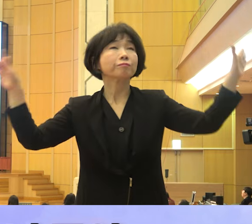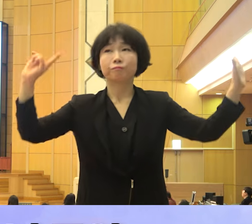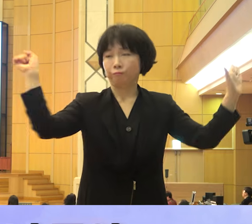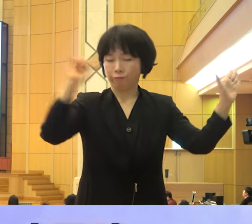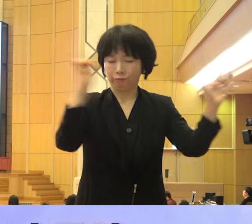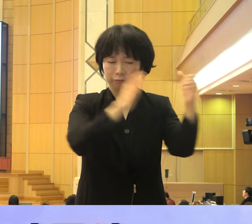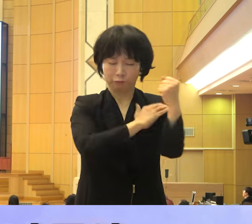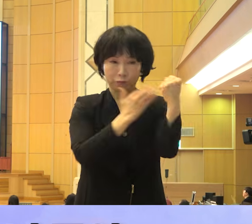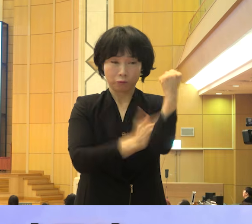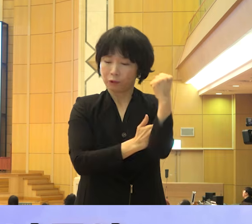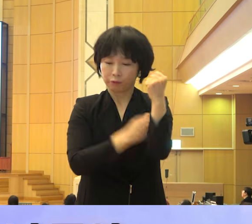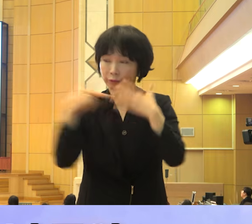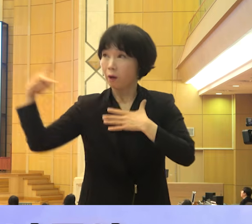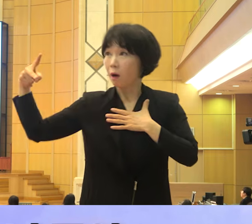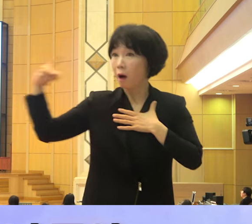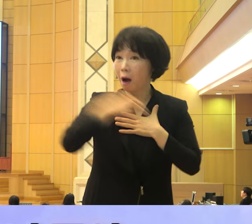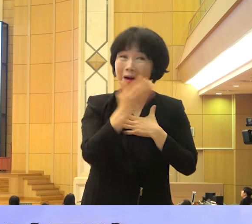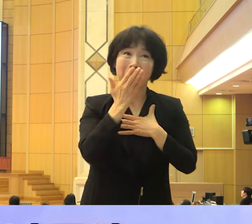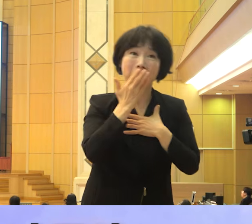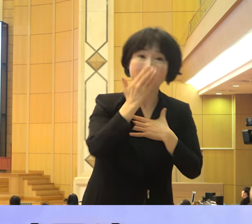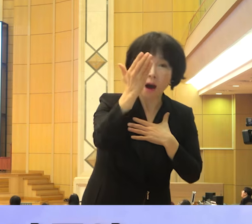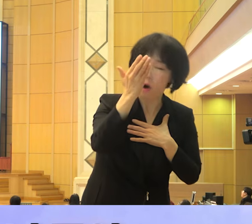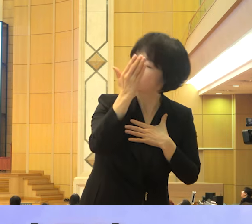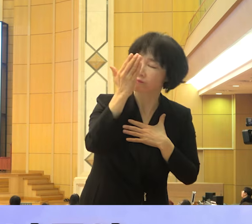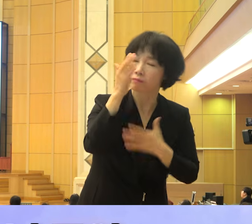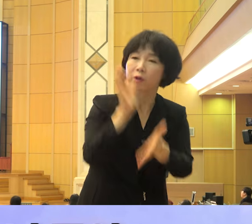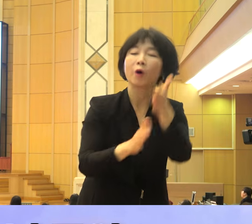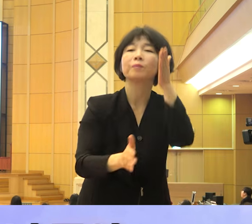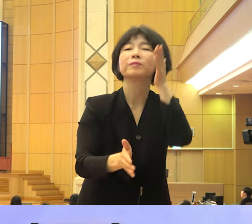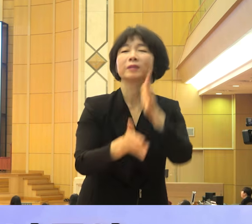하늘의 어떤 권세도 끊을 수